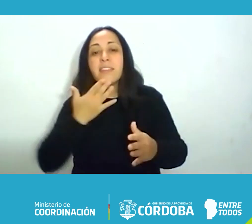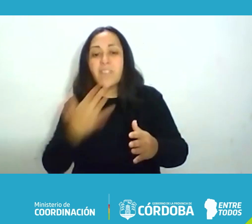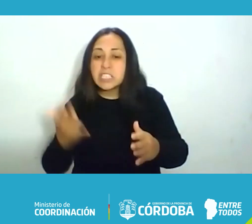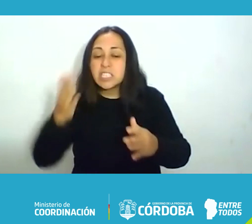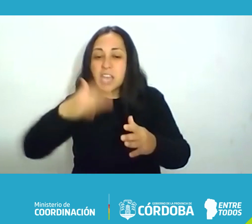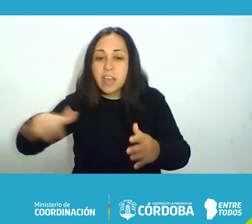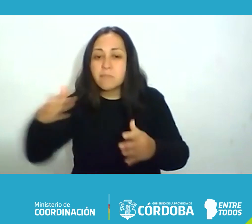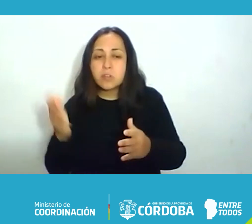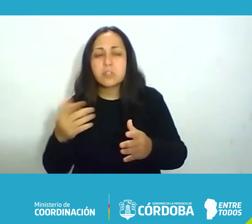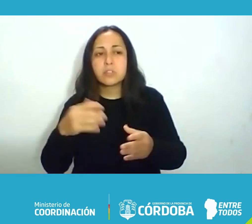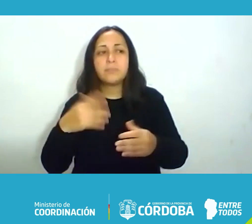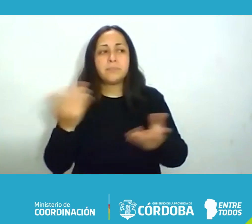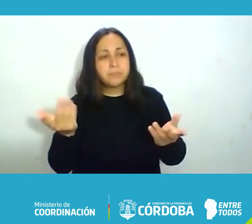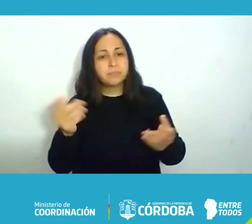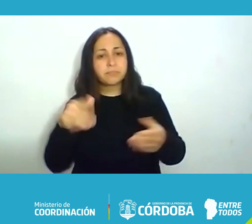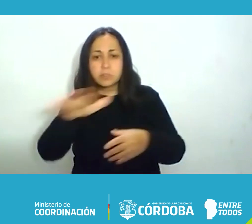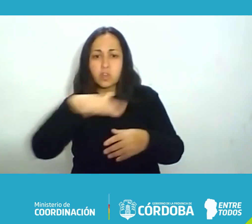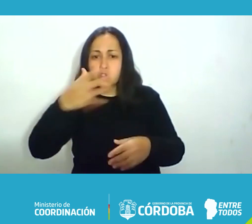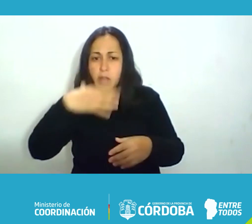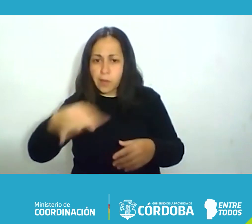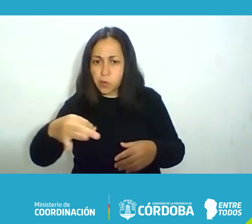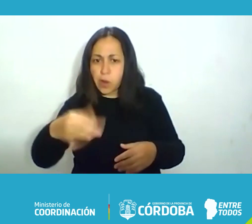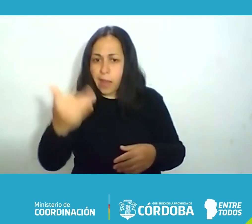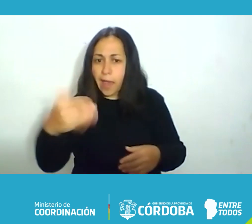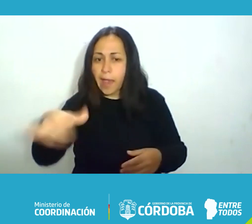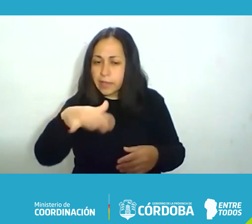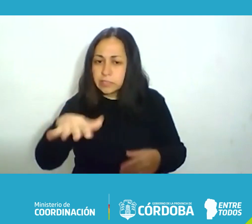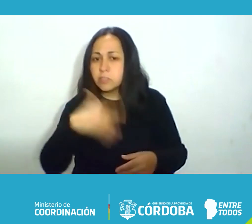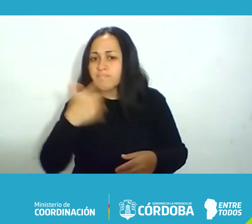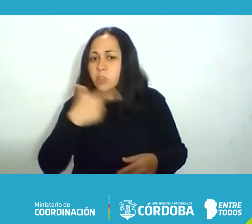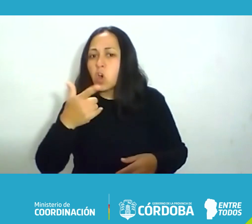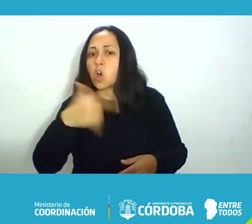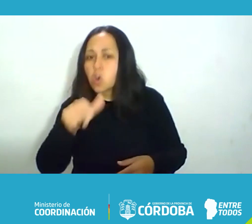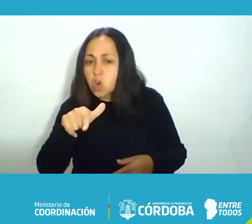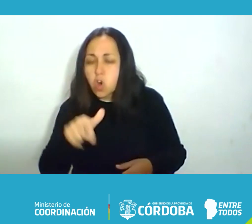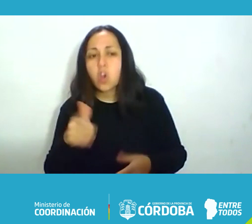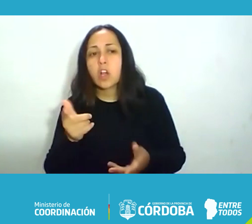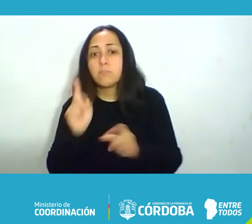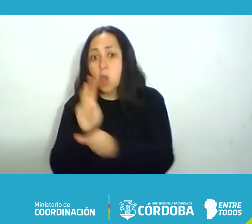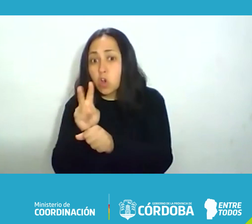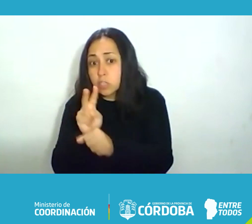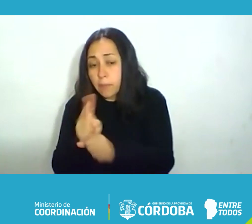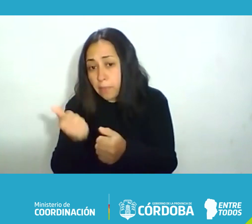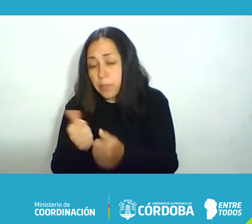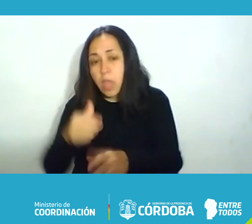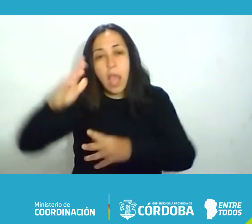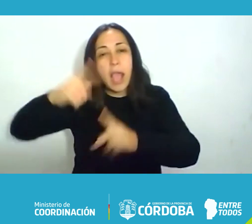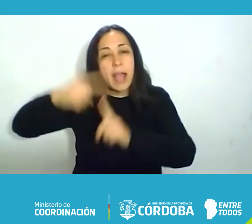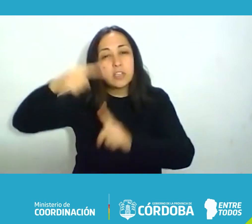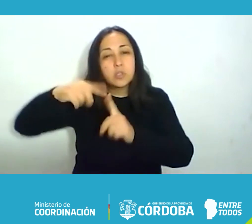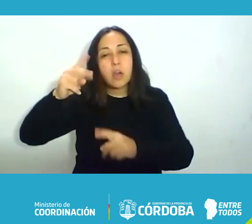de La Falda. Hay loteos aprobados hace muchos años, también tiene zona rural en ese sector. De zona roja es el mejor conservado de toda la traza, tiene altura promedio